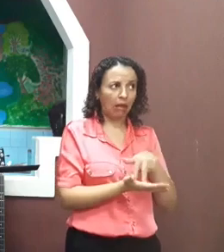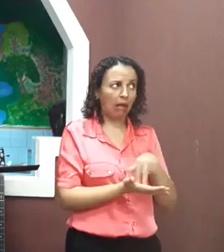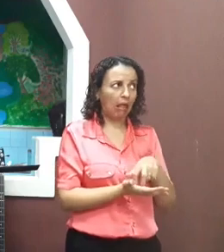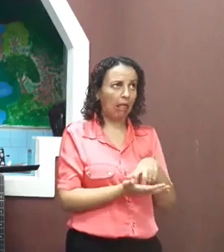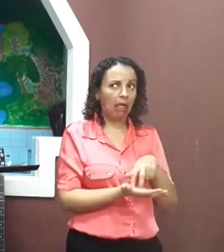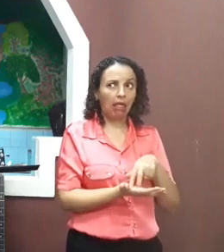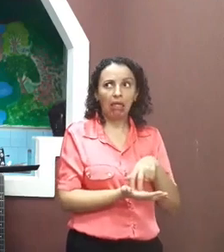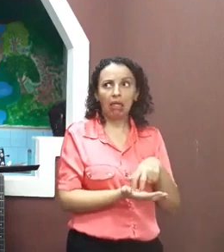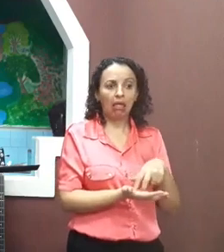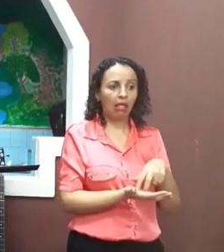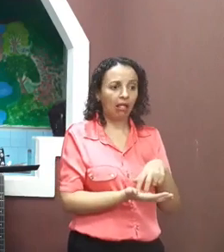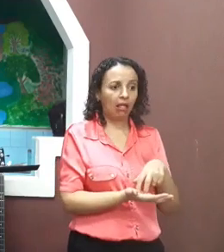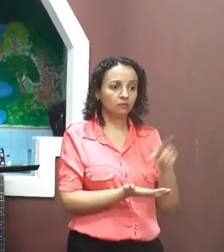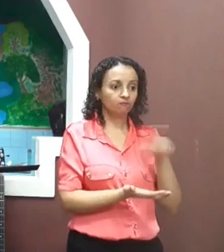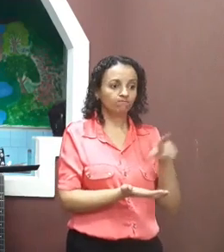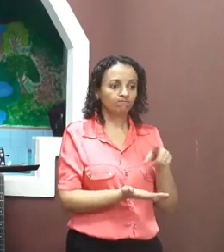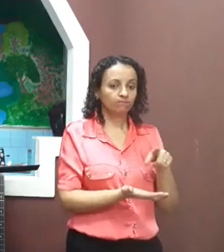capeta.